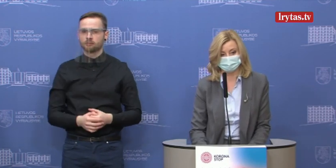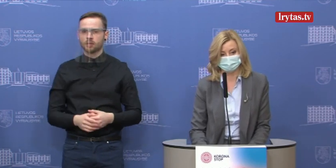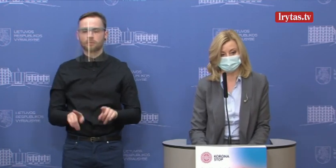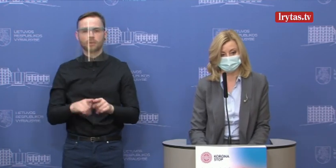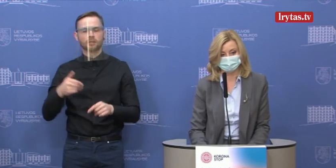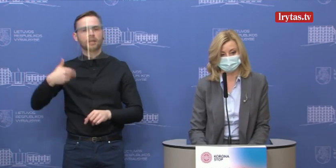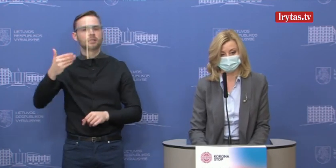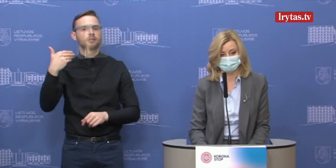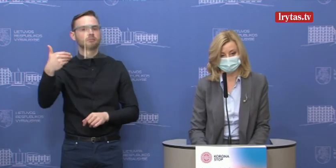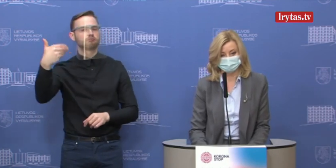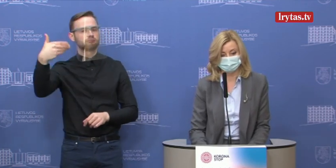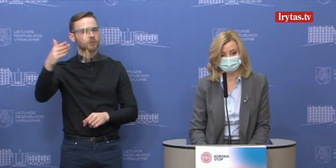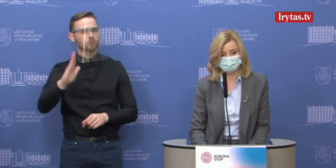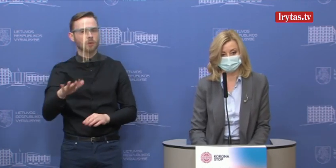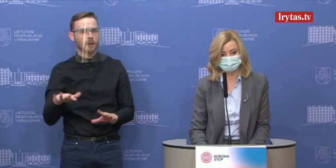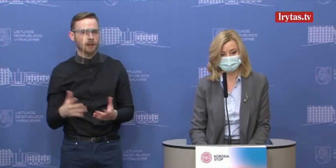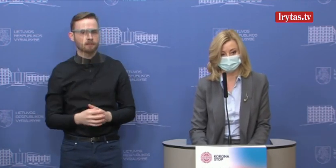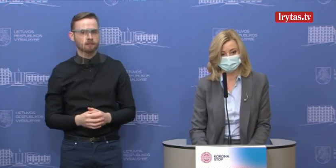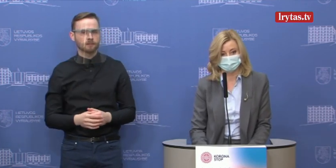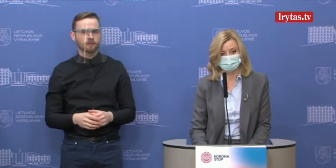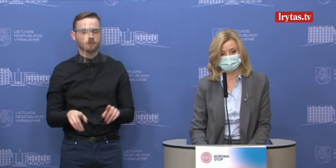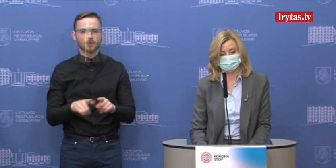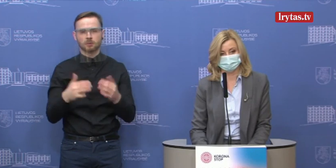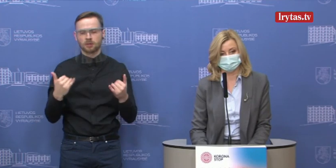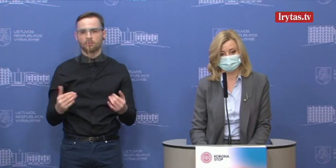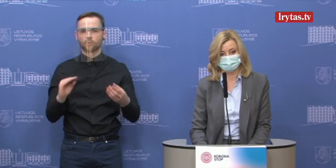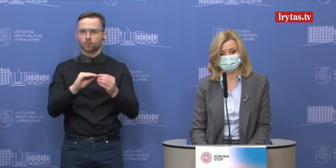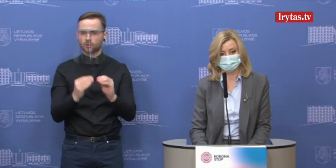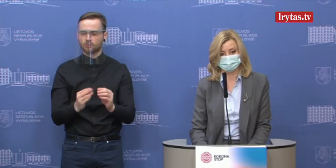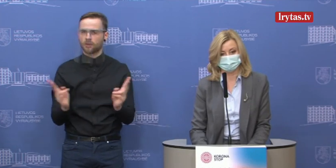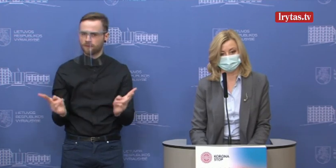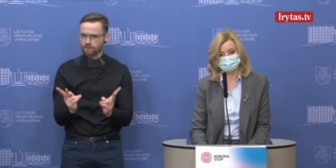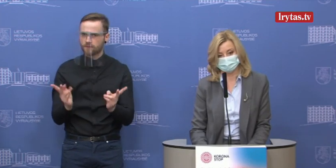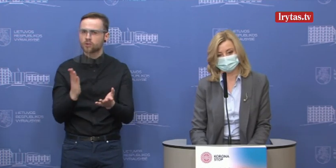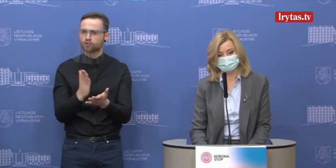kalbant, tai tos derybos vyksta ir dabar mes laukiam,